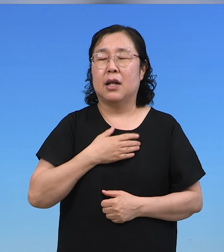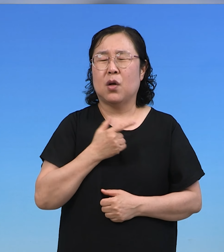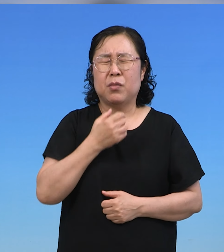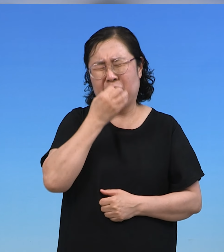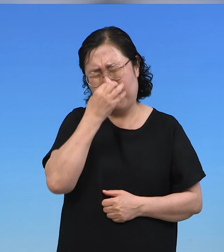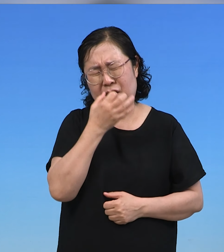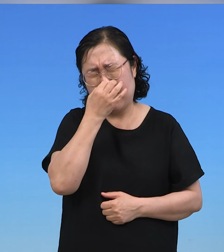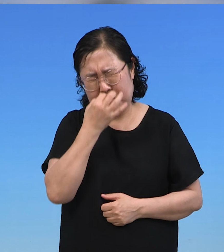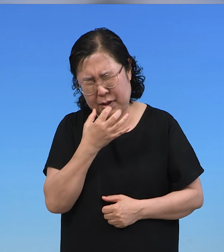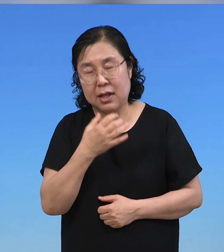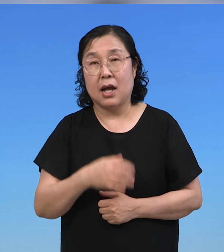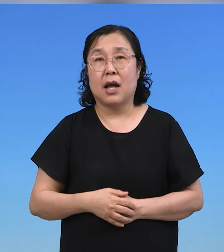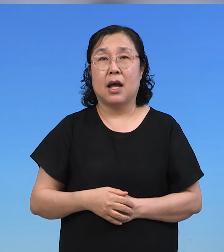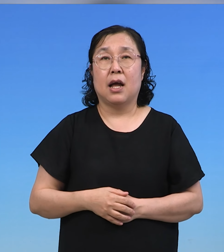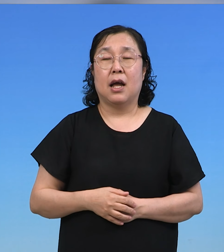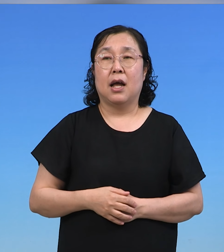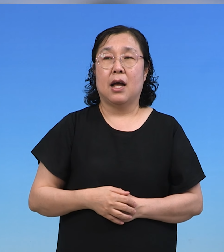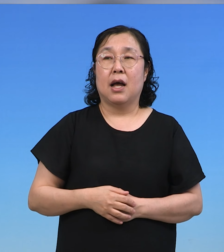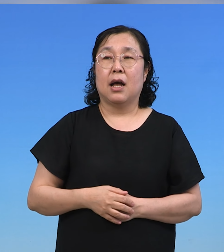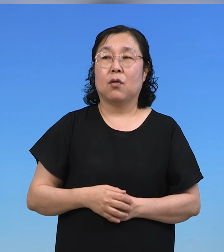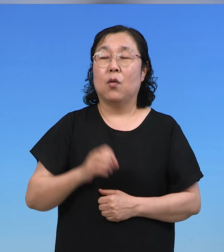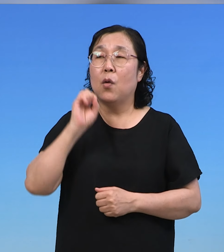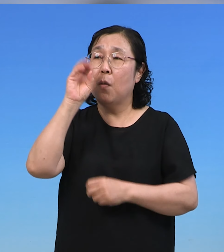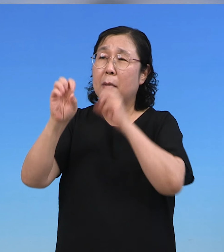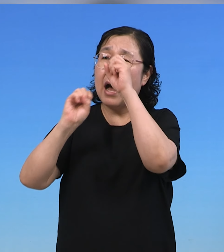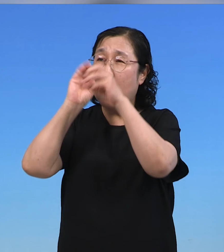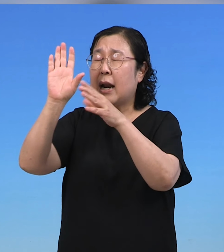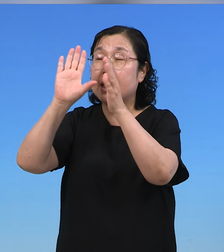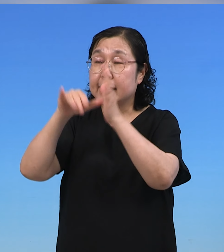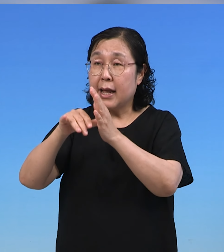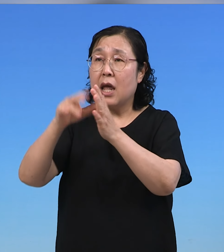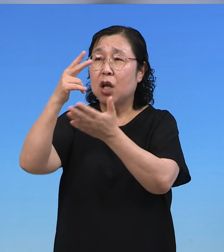힘들었습니다. 눈물을 닦아주실 그 주님이